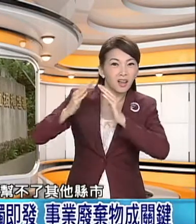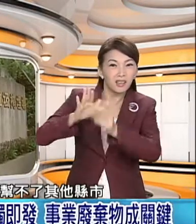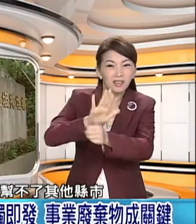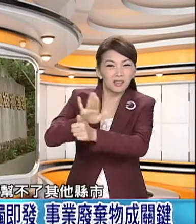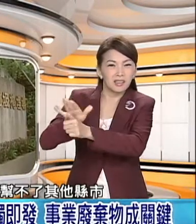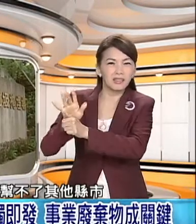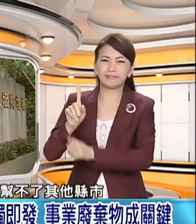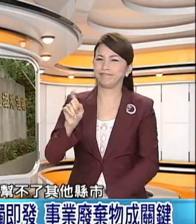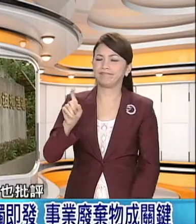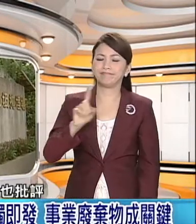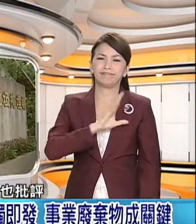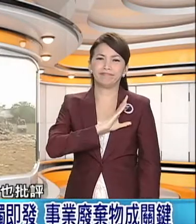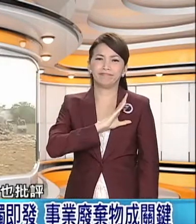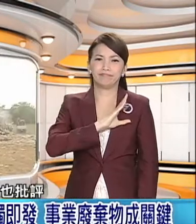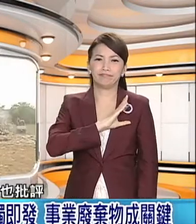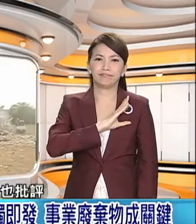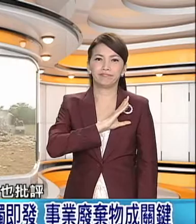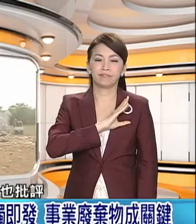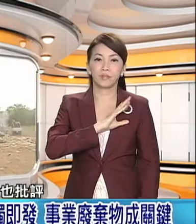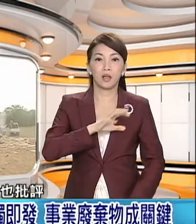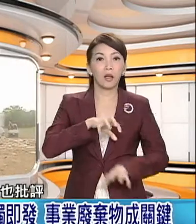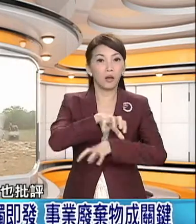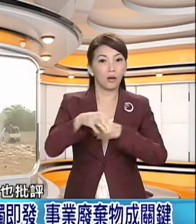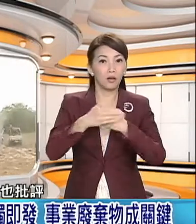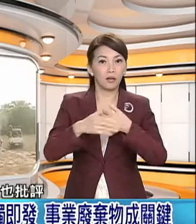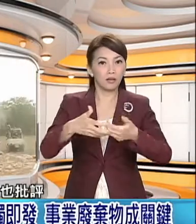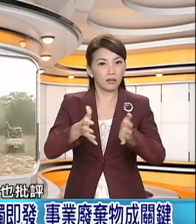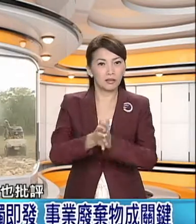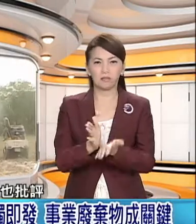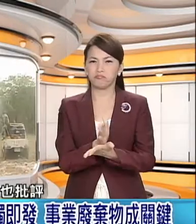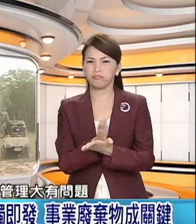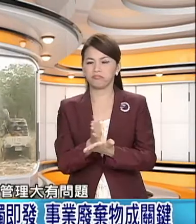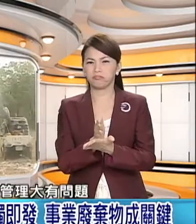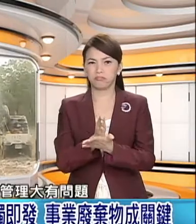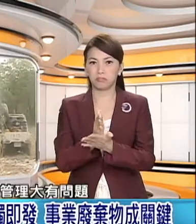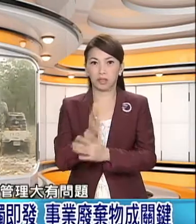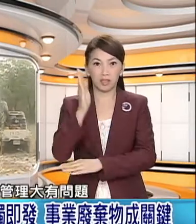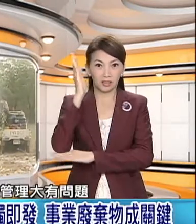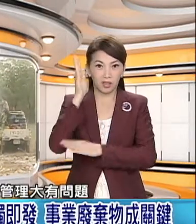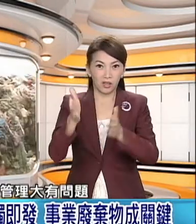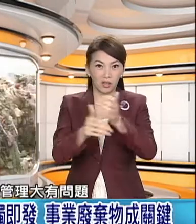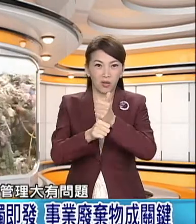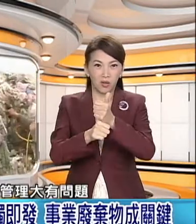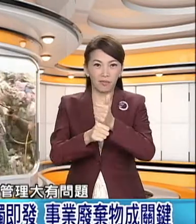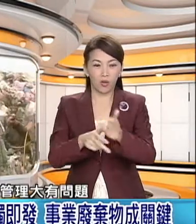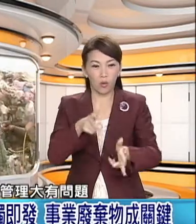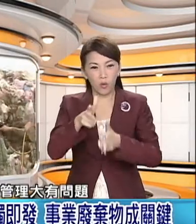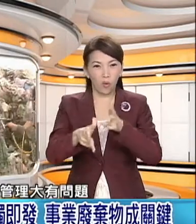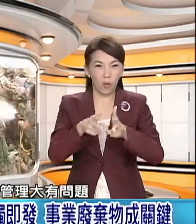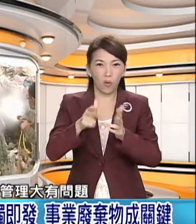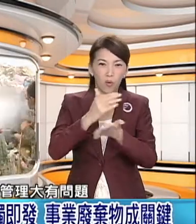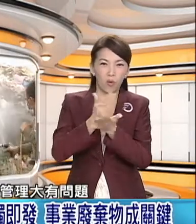市。而环保团体也批评，事业废弃物管理是大有问